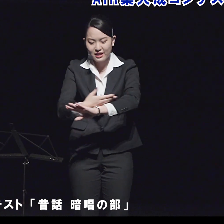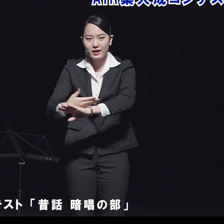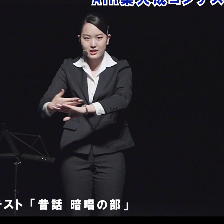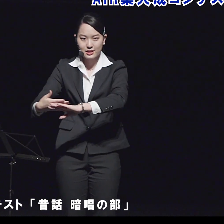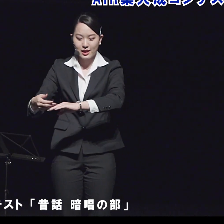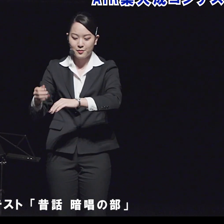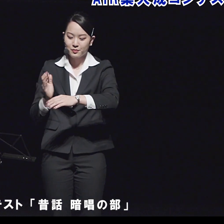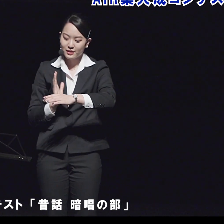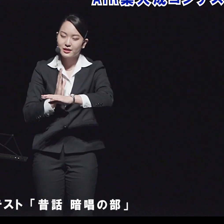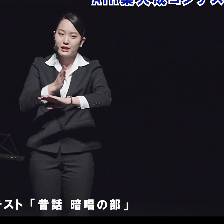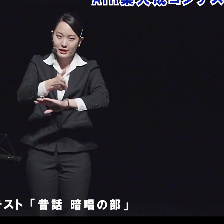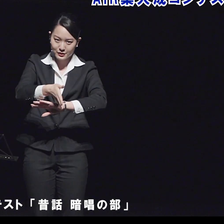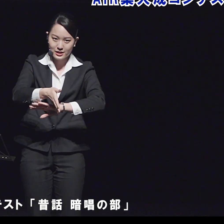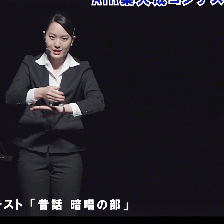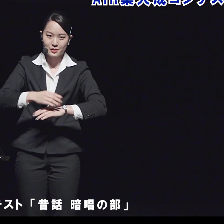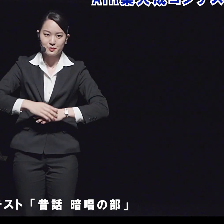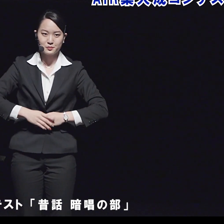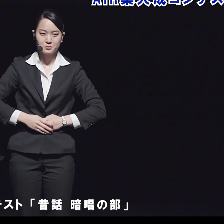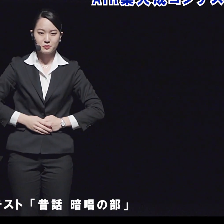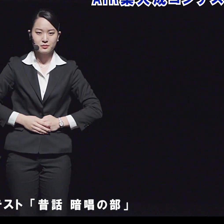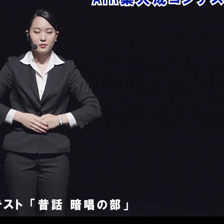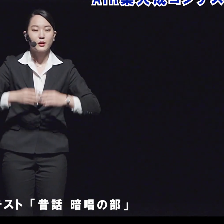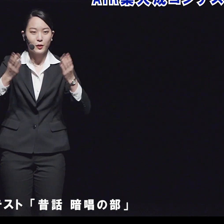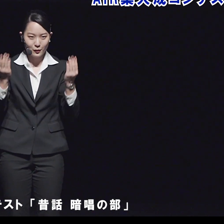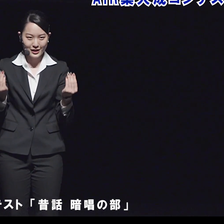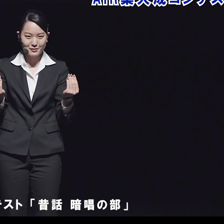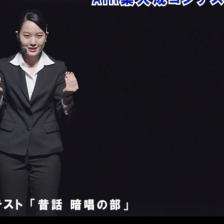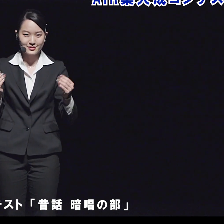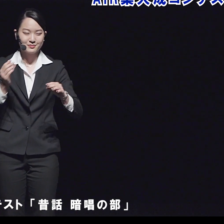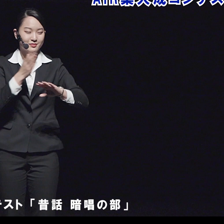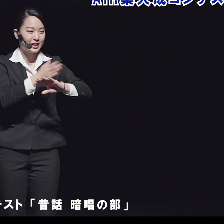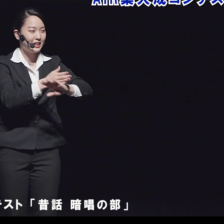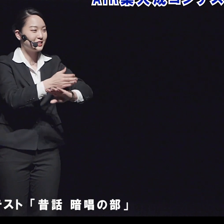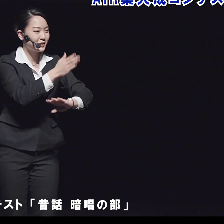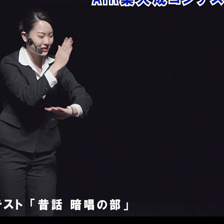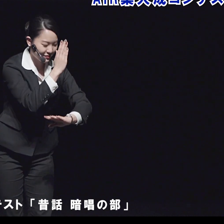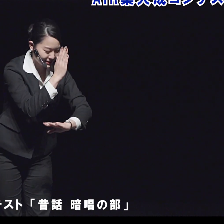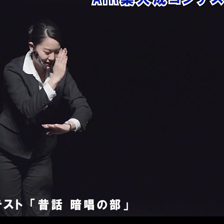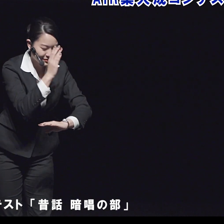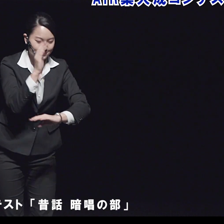年月が経っていたのでした。終わります。ありがとうございました。